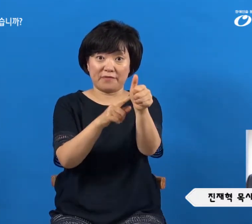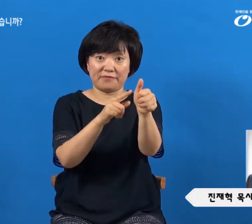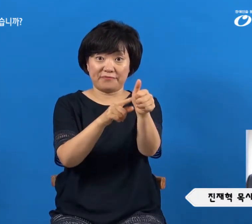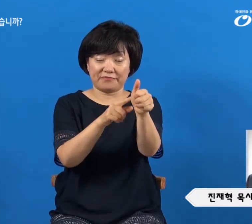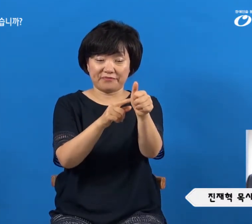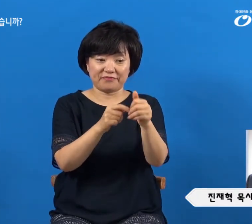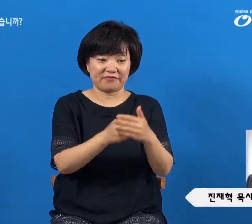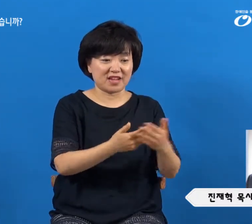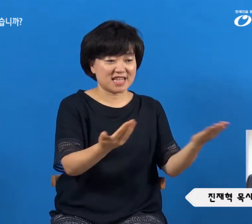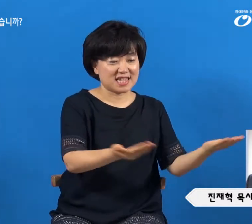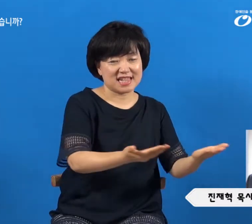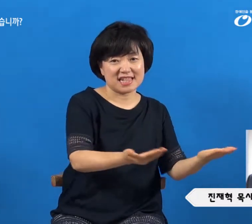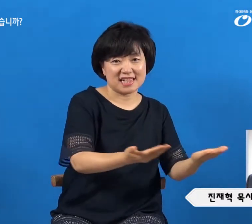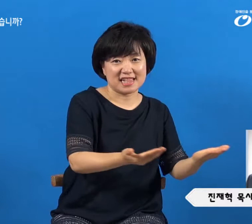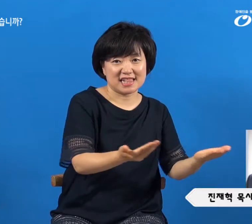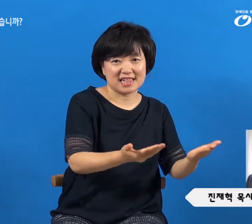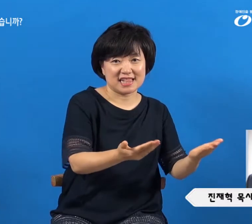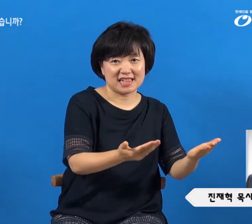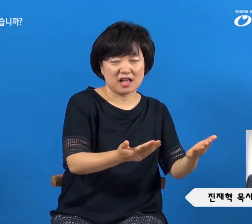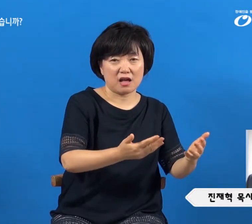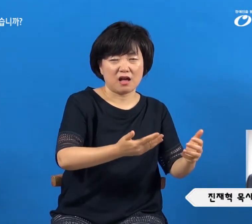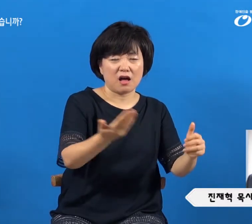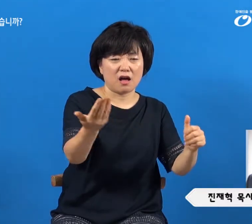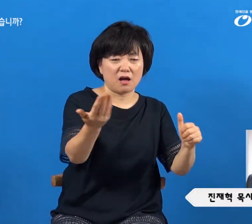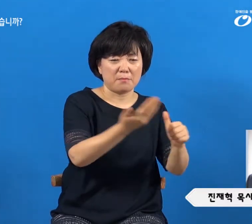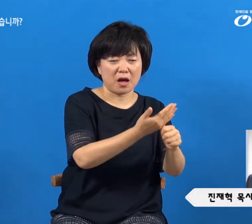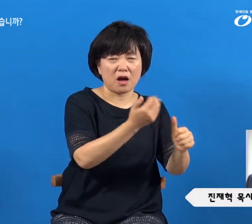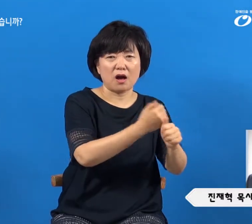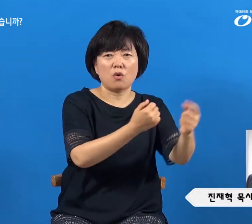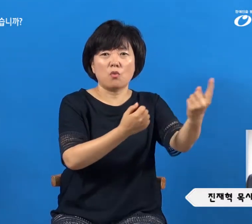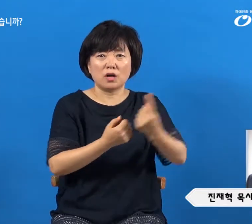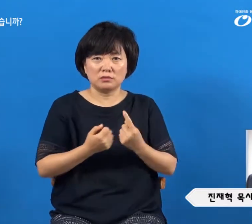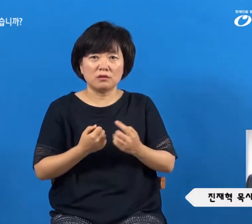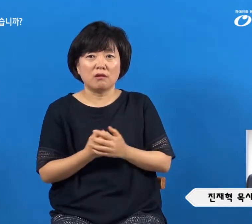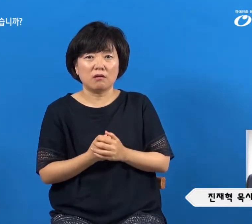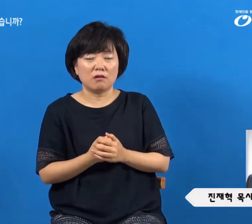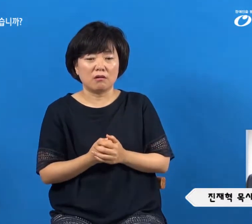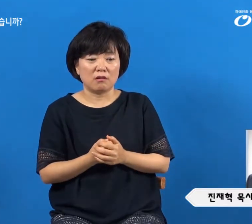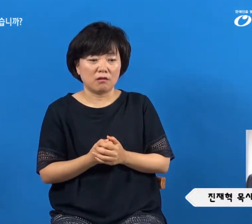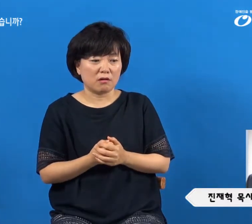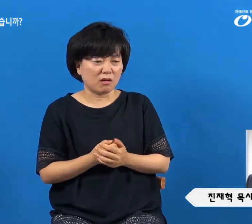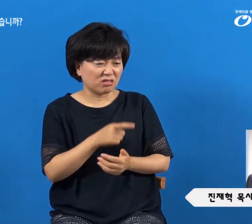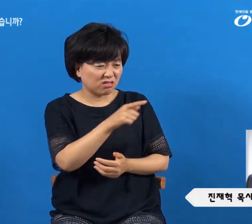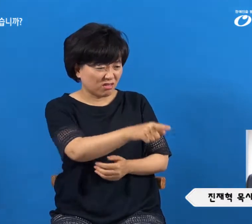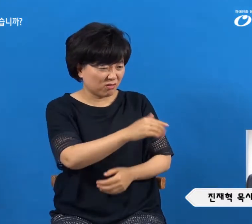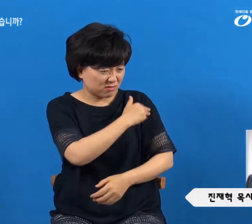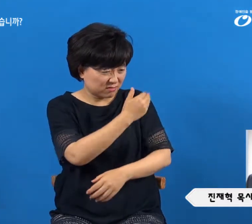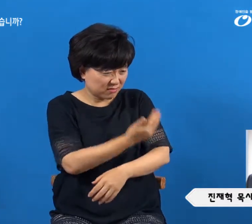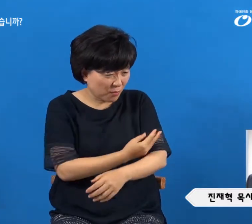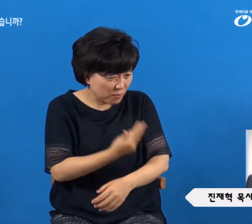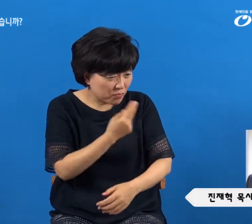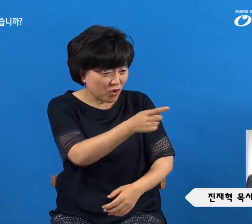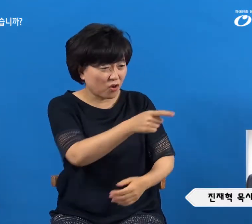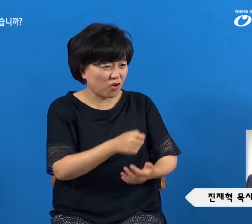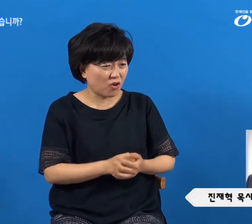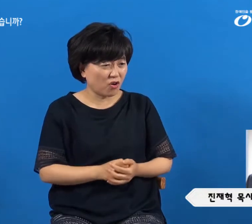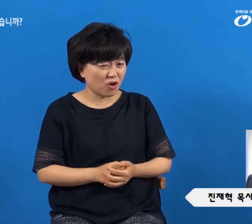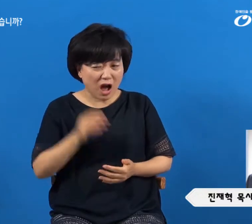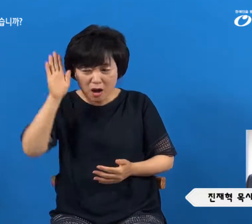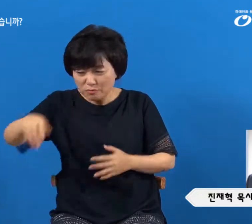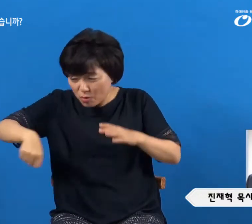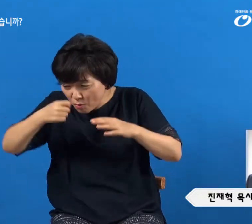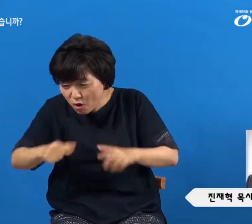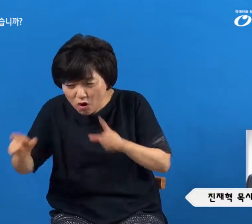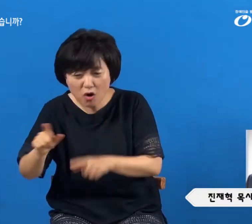직장에서 레이오프를 당하고 왔습니다. 뭐라고 합니까? 당신 무능해서 이제 우리는 뭐 먹고